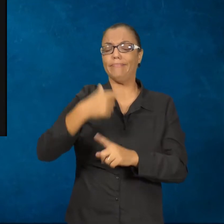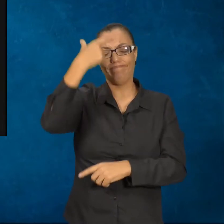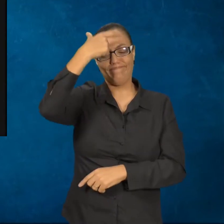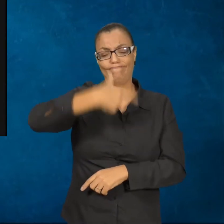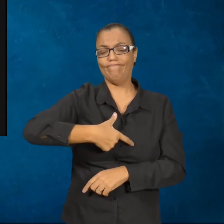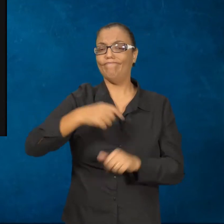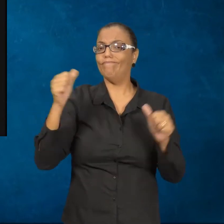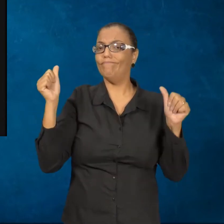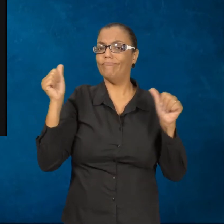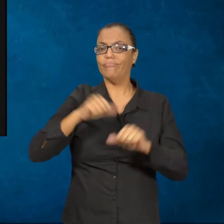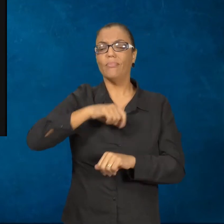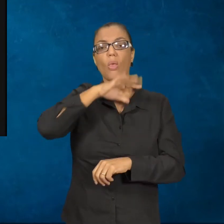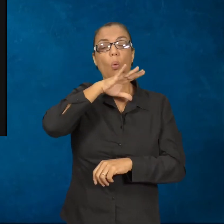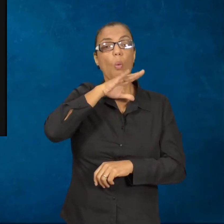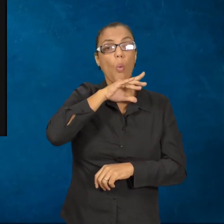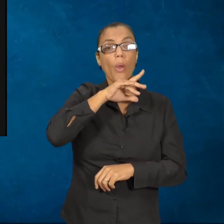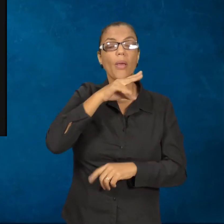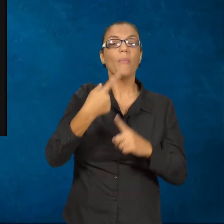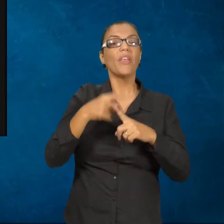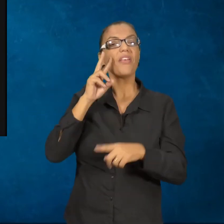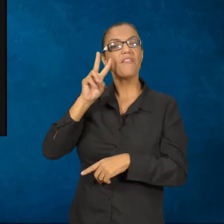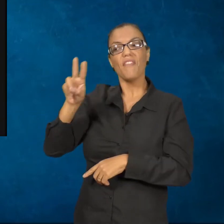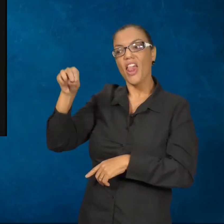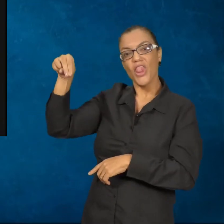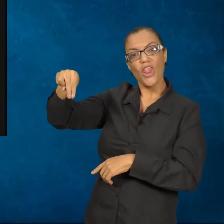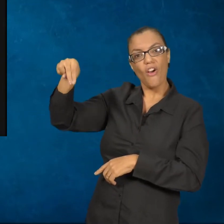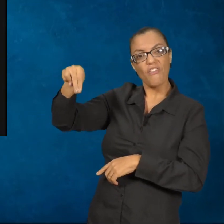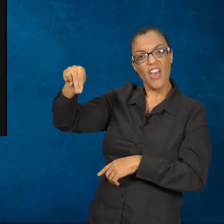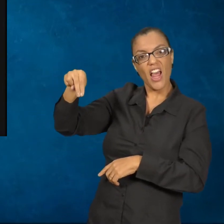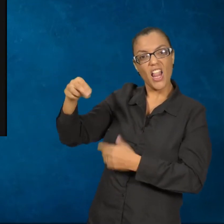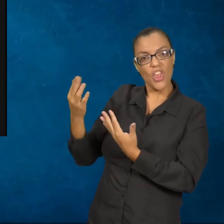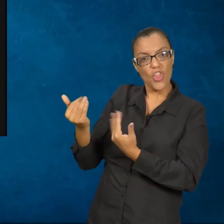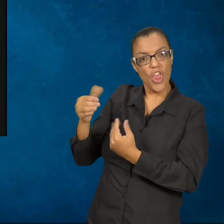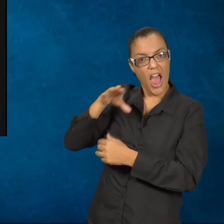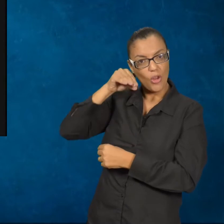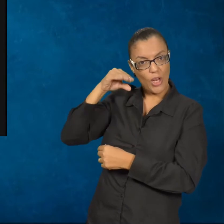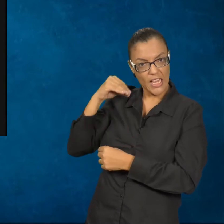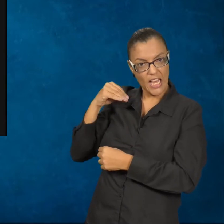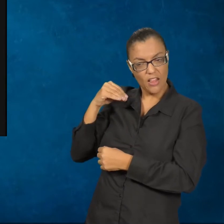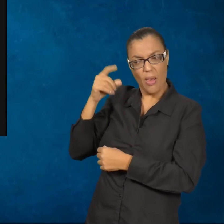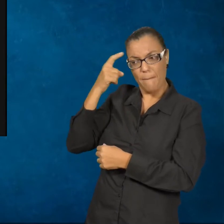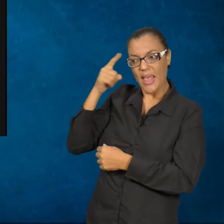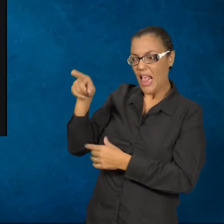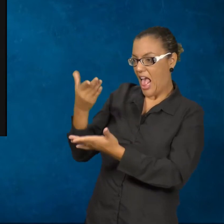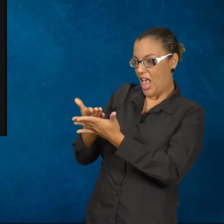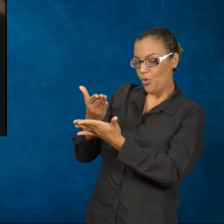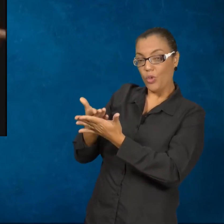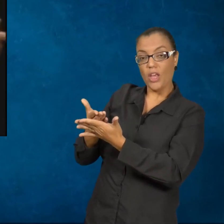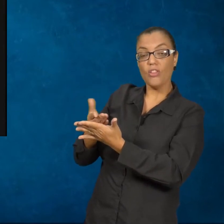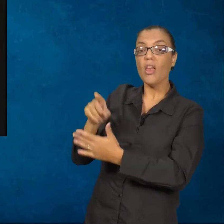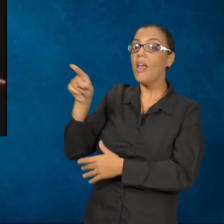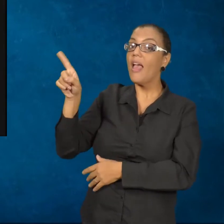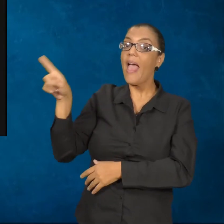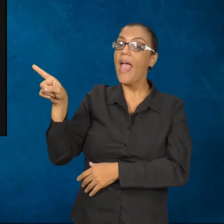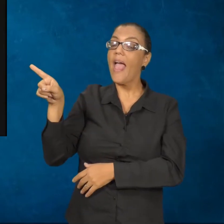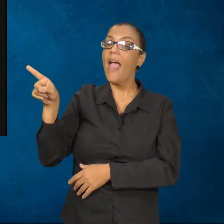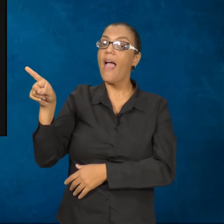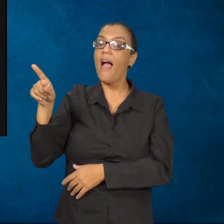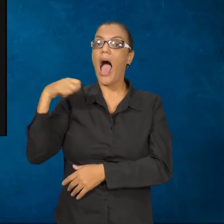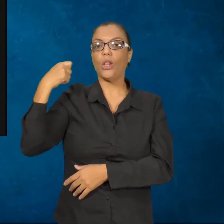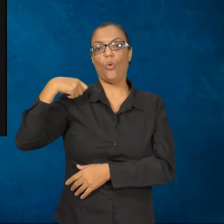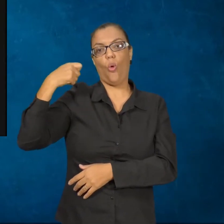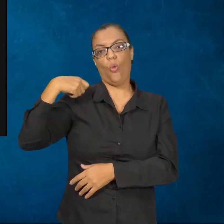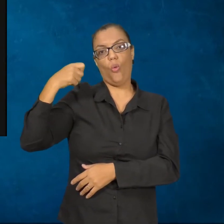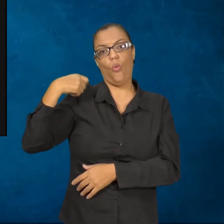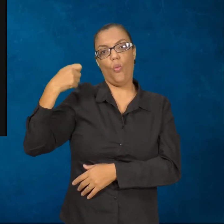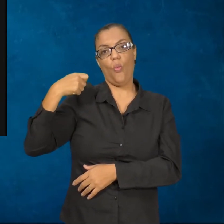aqueles adolescentes, acham que são estudantes, não percebem que são atores. Aí eles pegam esse modelo como modelo de